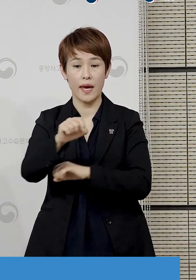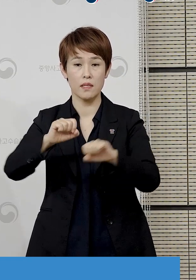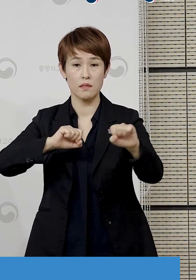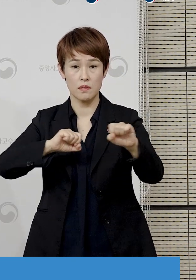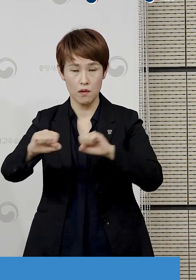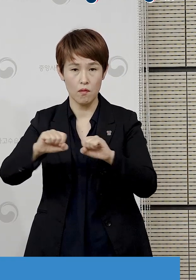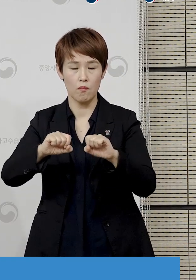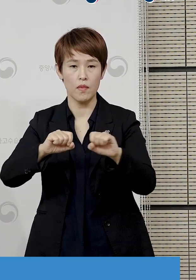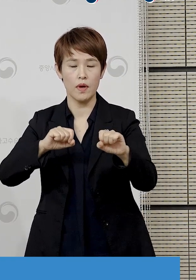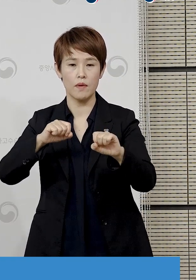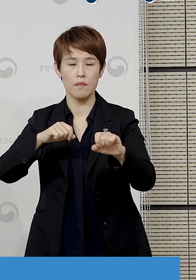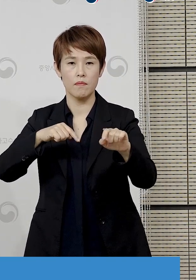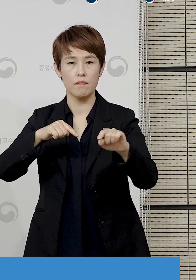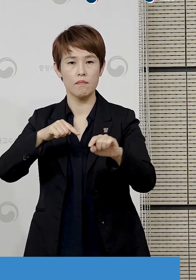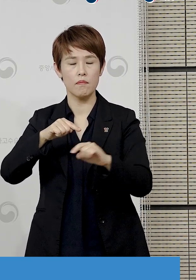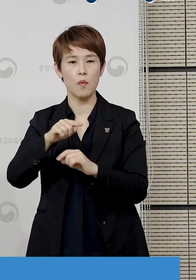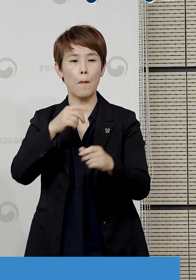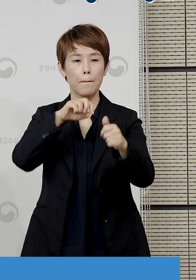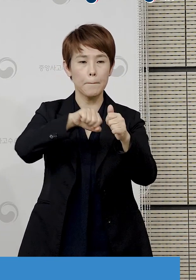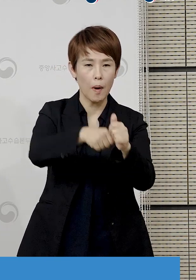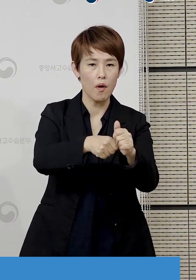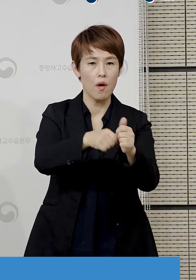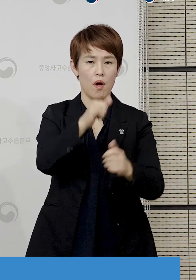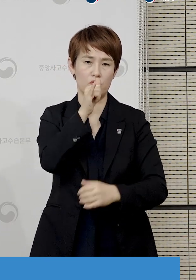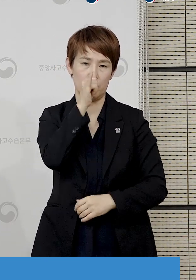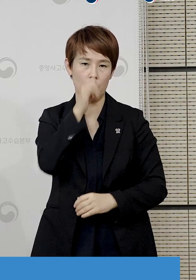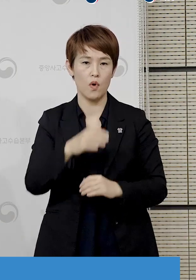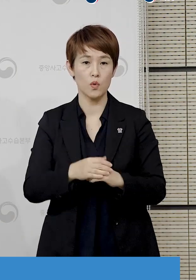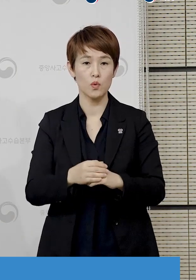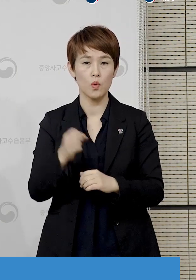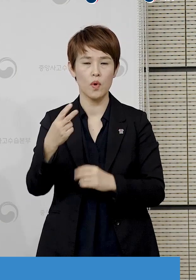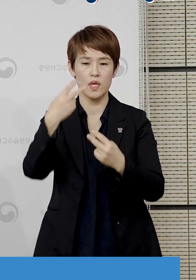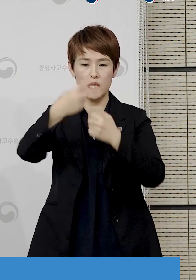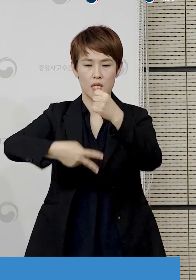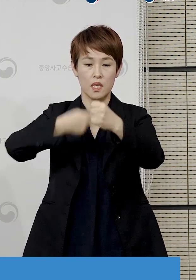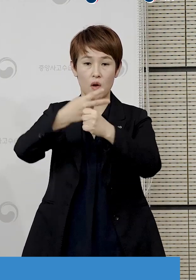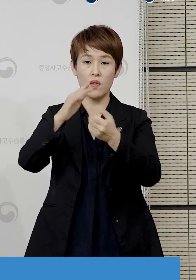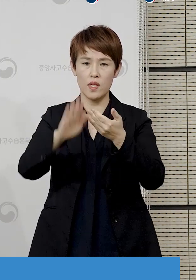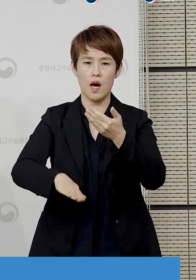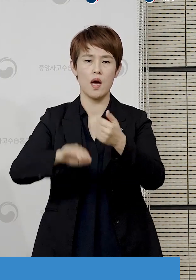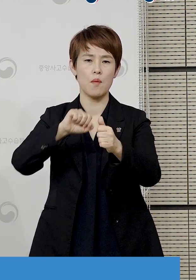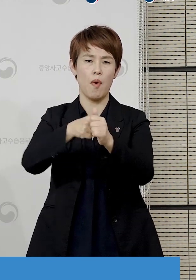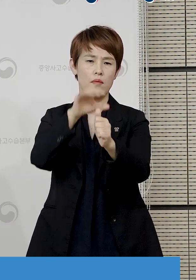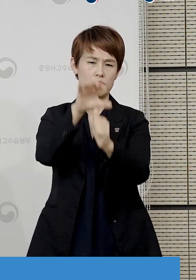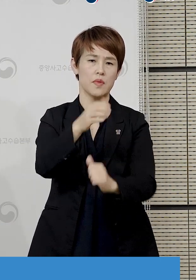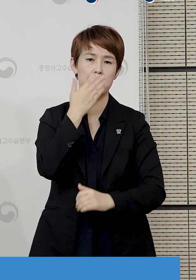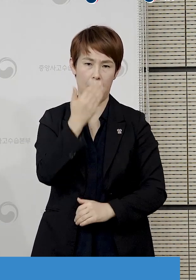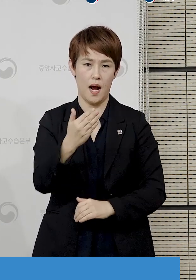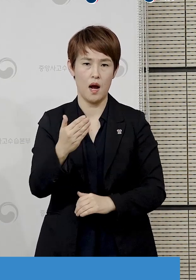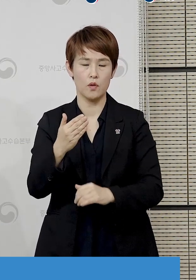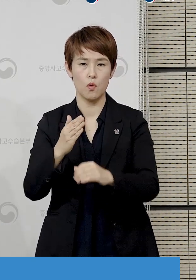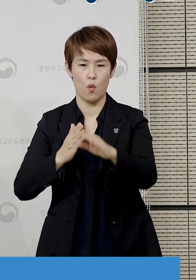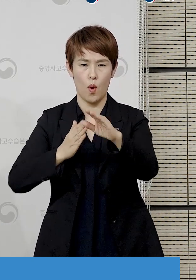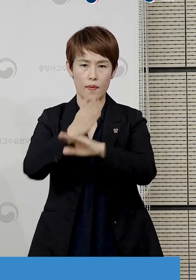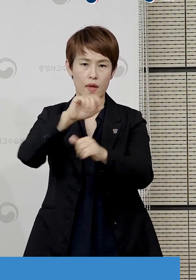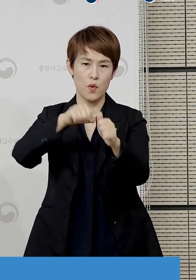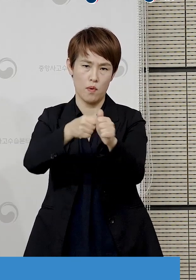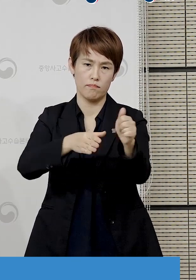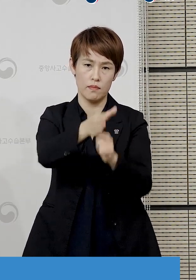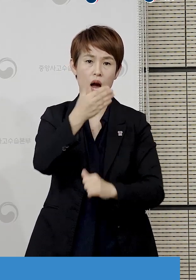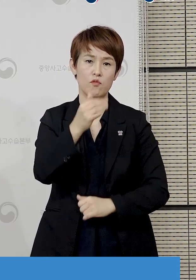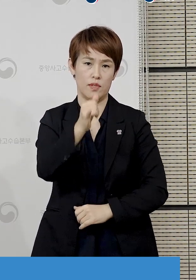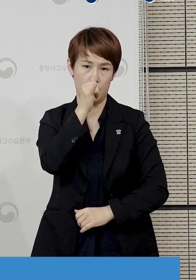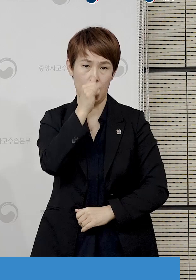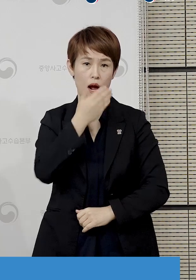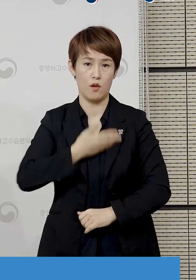원 이하의 벌금 그리고 과태료도 또 별도로 부과할 수 있는 이런 만큼의 강력한 처벌이